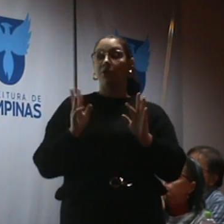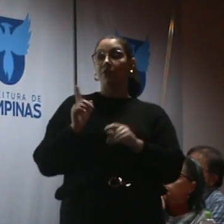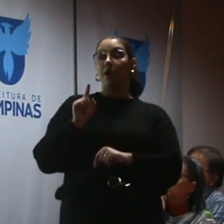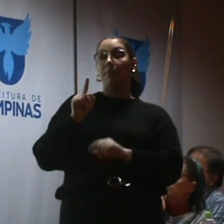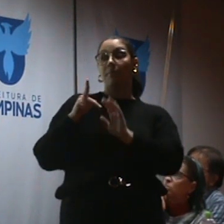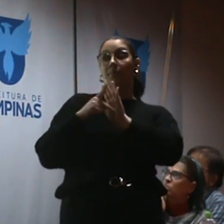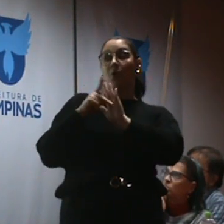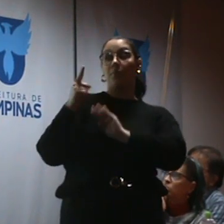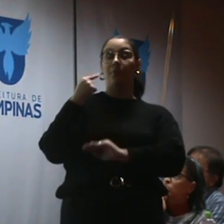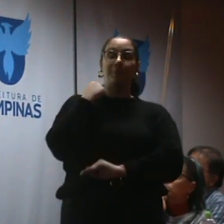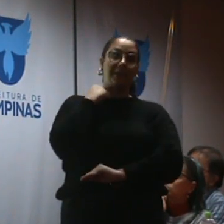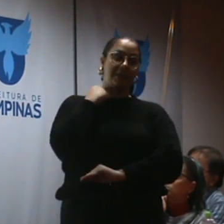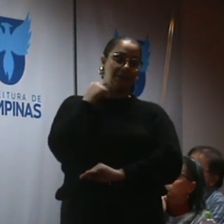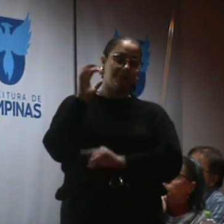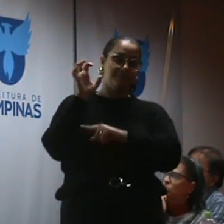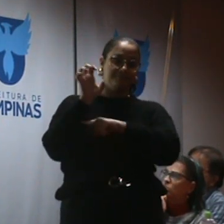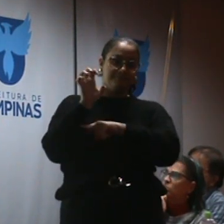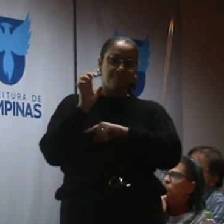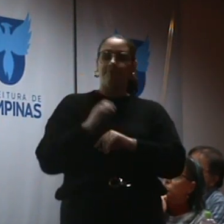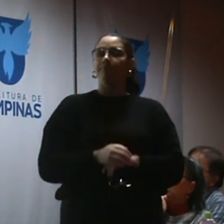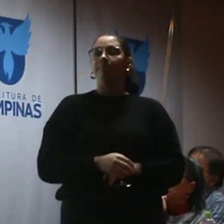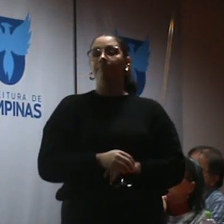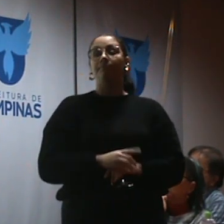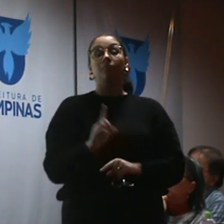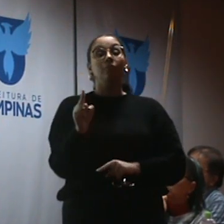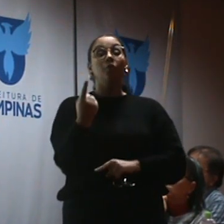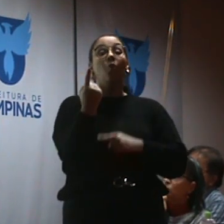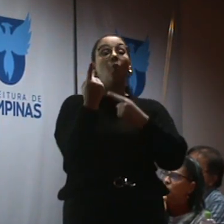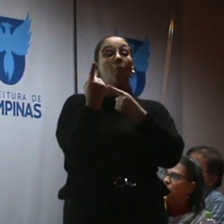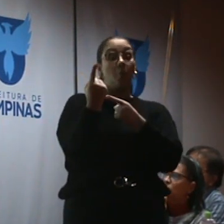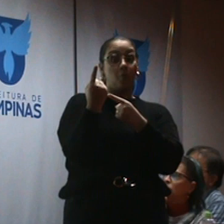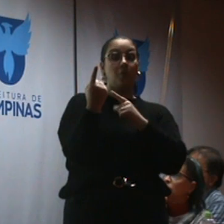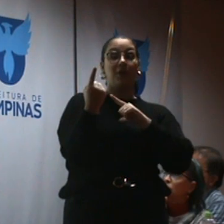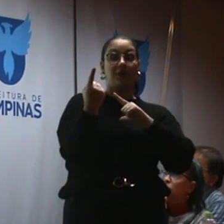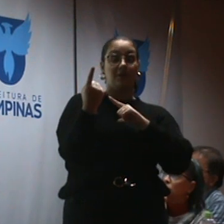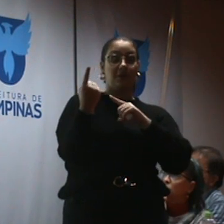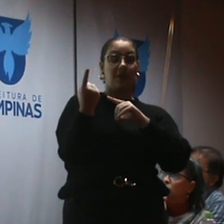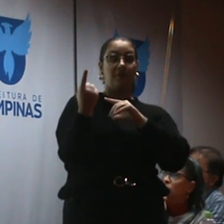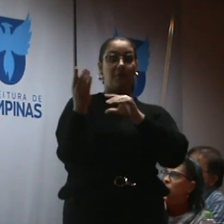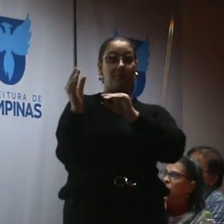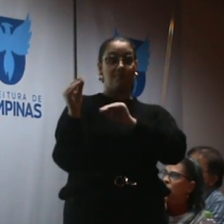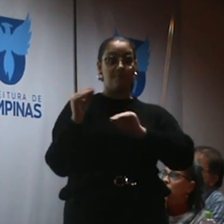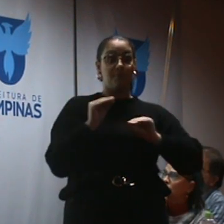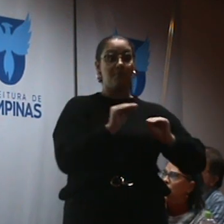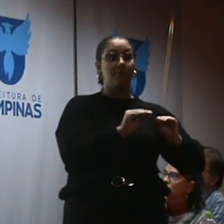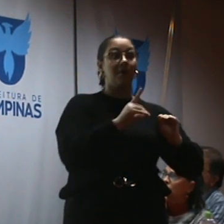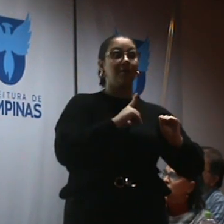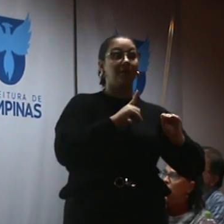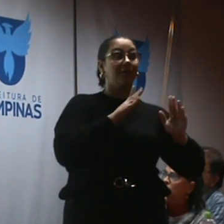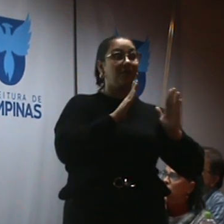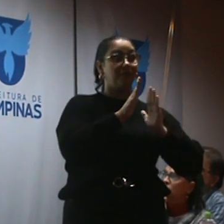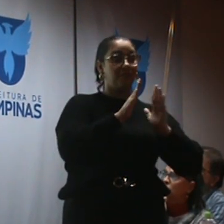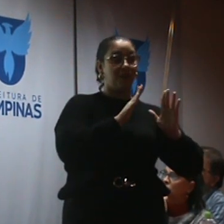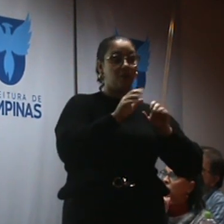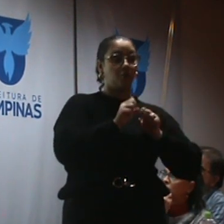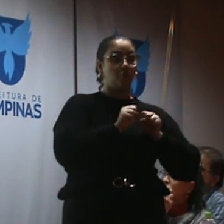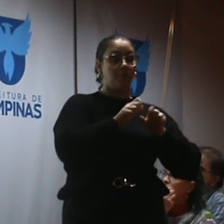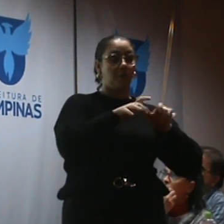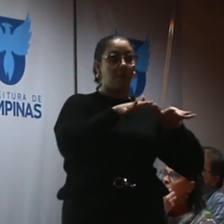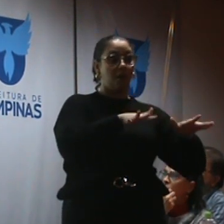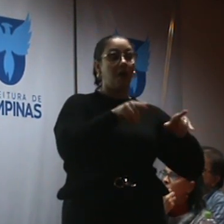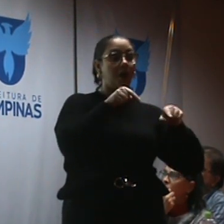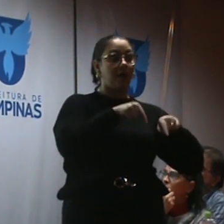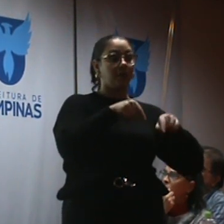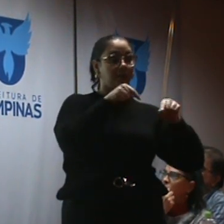Minas. E um desses casos que veio importado, ele passou o período de transmissão aqui